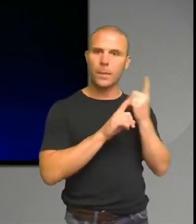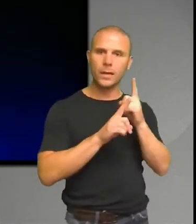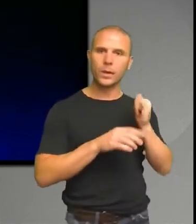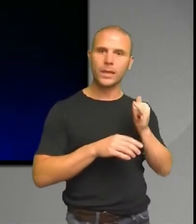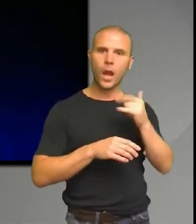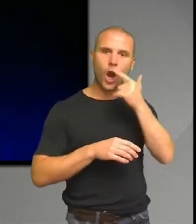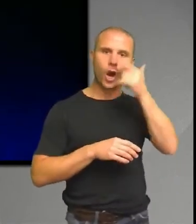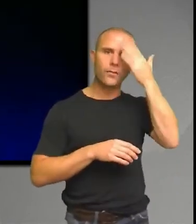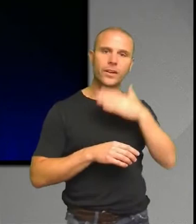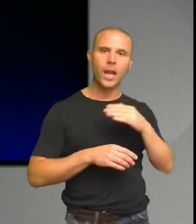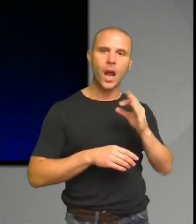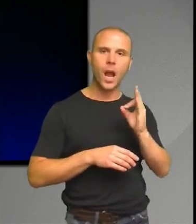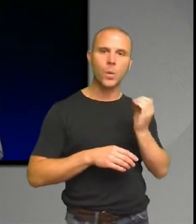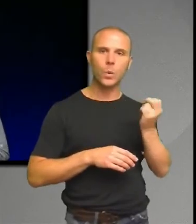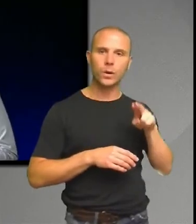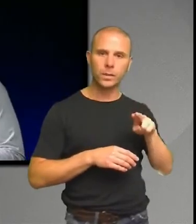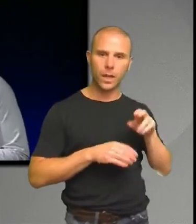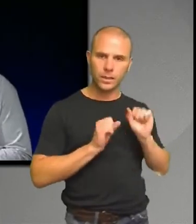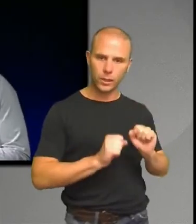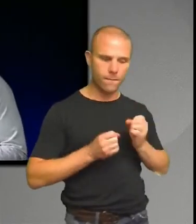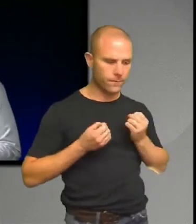Afrikahornet att ha mat på bordet varje dag.